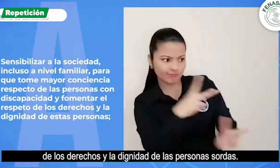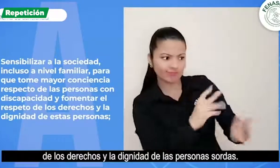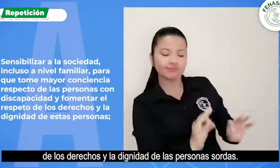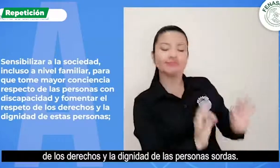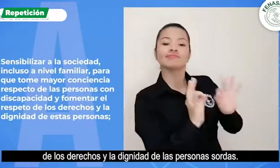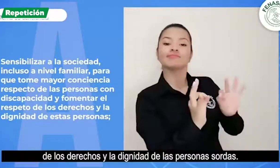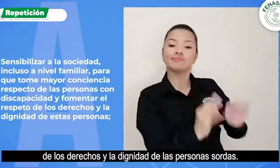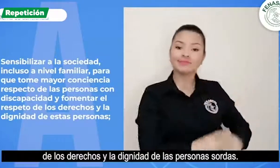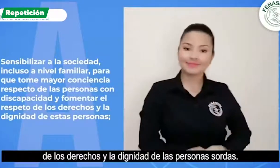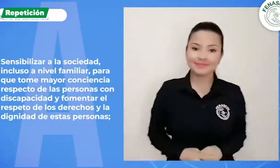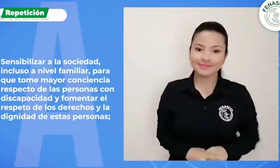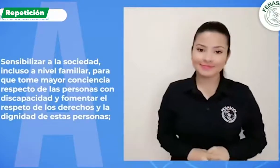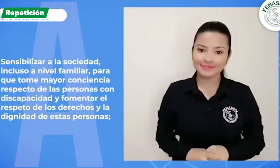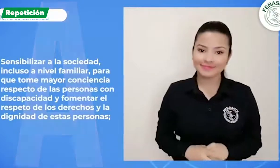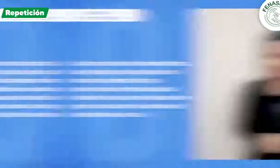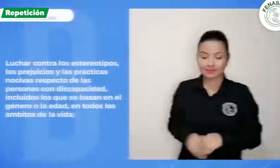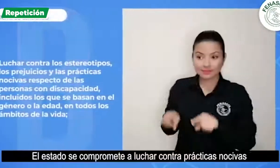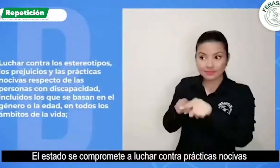sordas